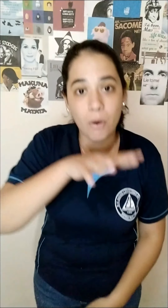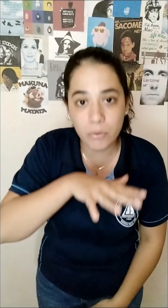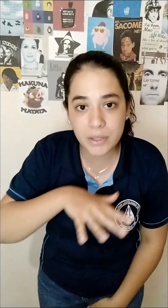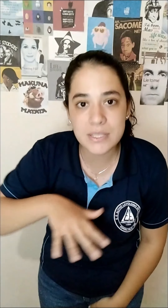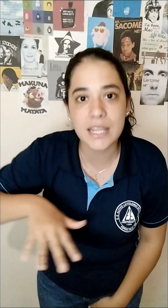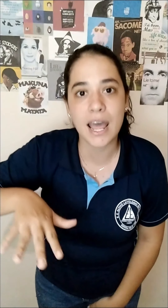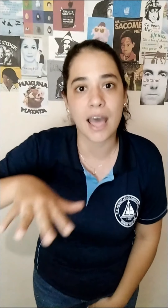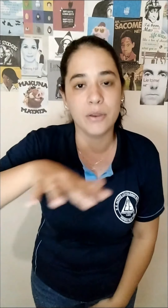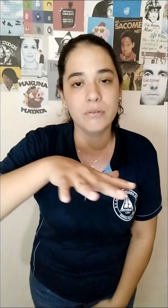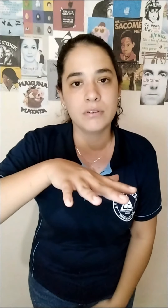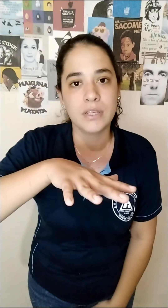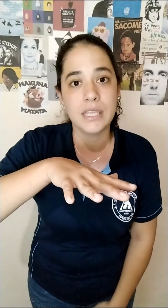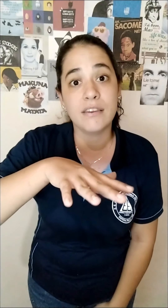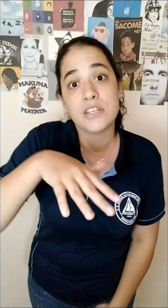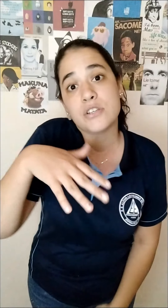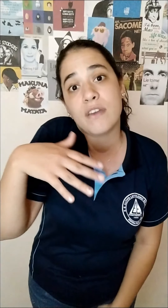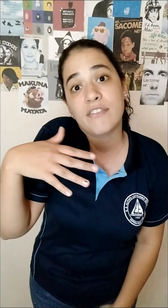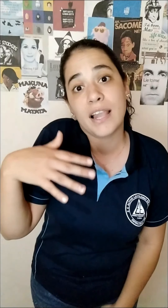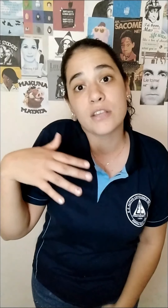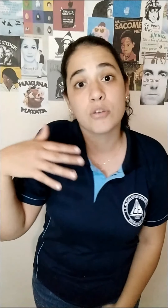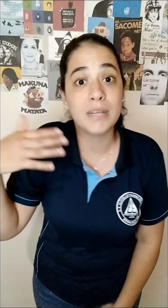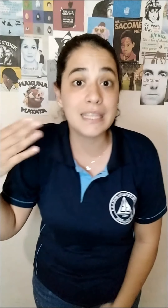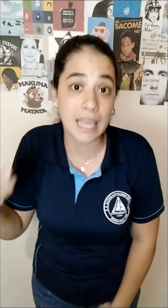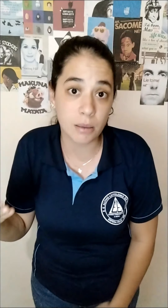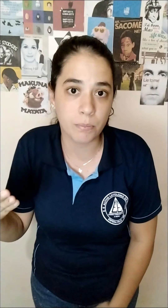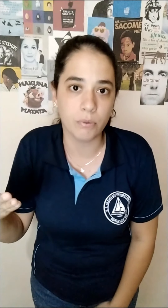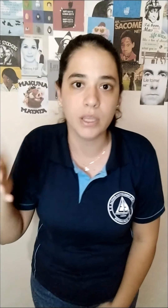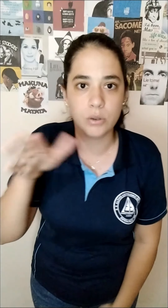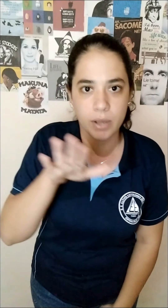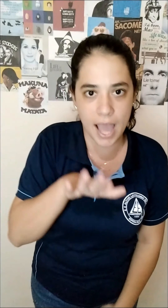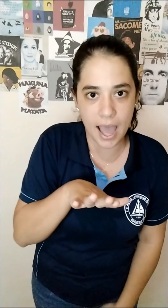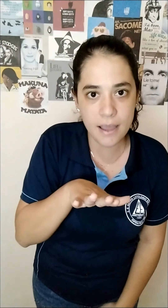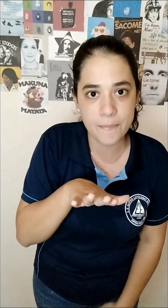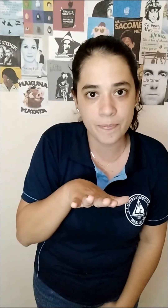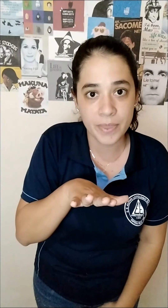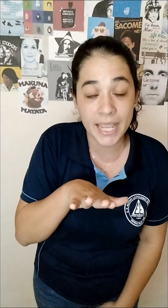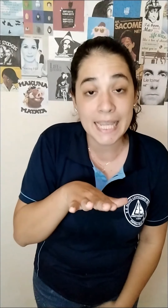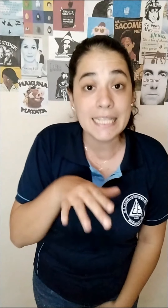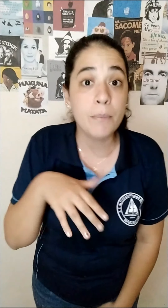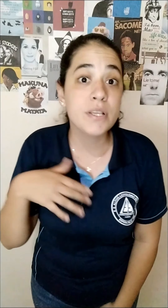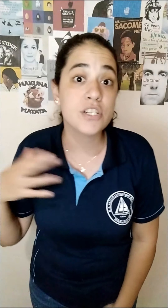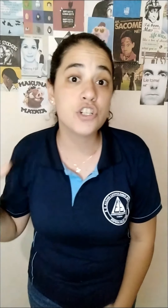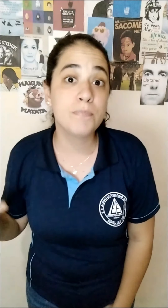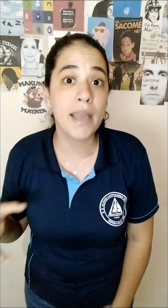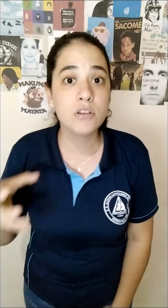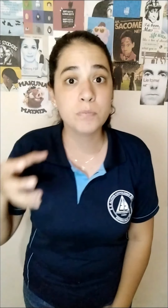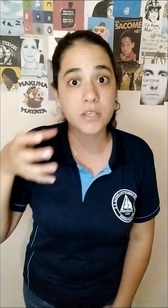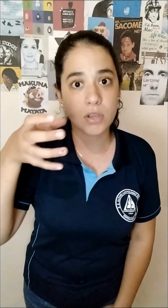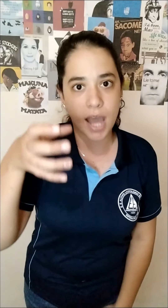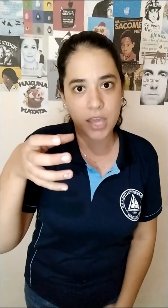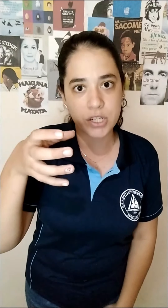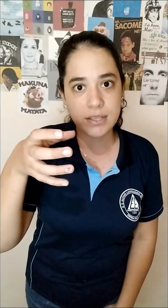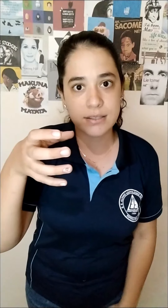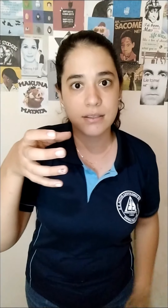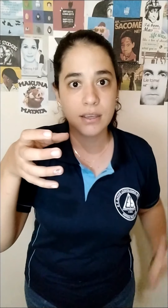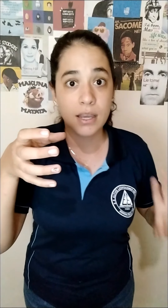monta o cenário, que a gente vai falar sobre tempo e lugar. Depois a gente pega os personagens,